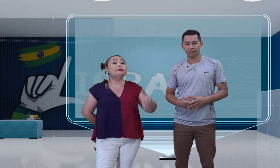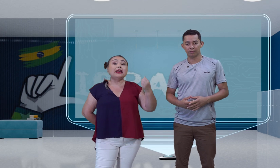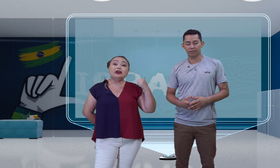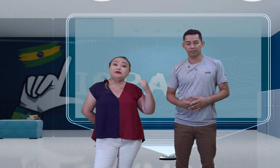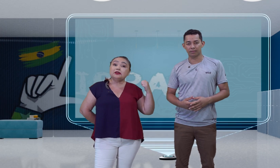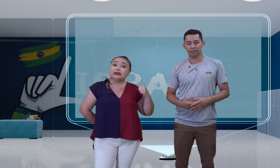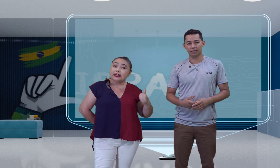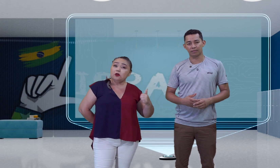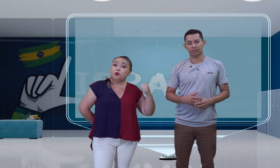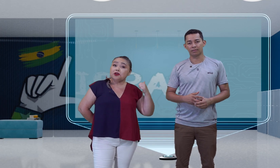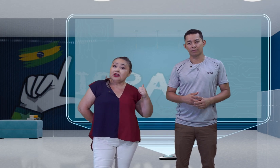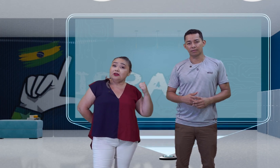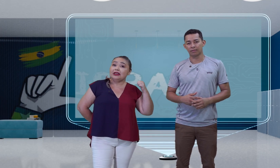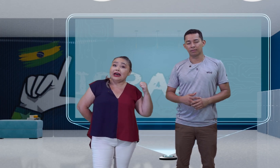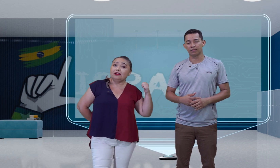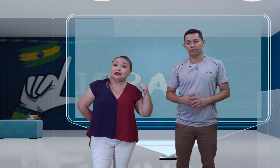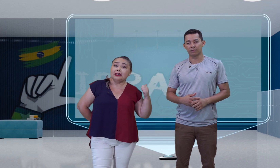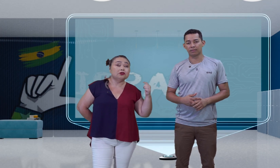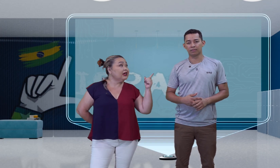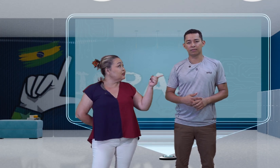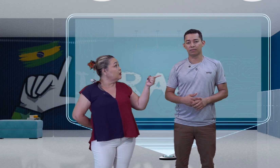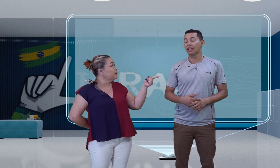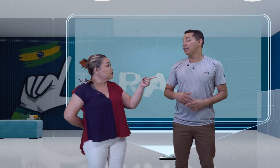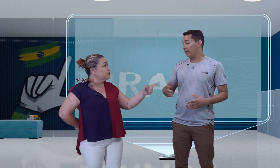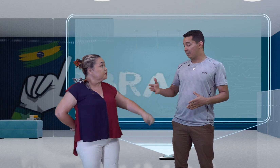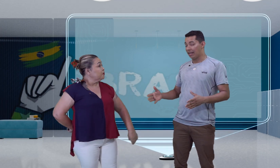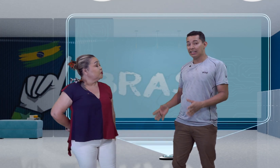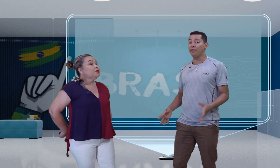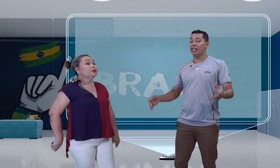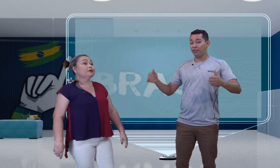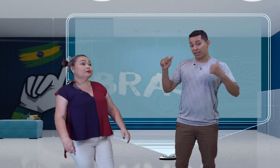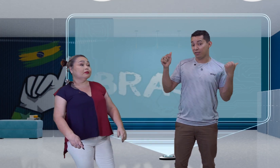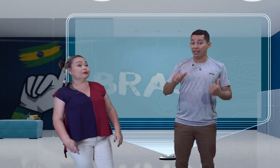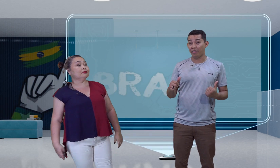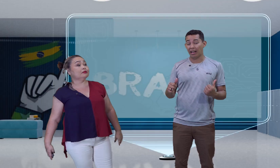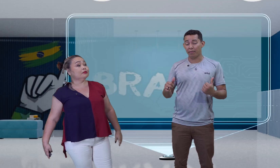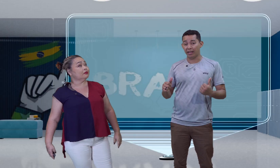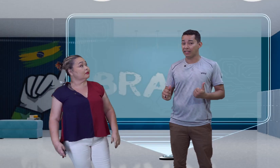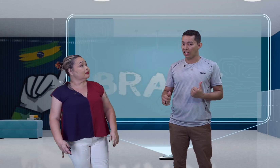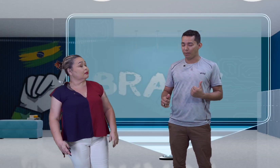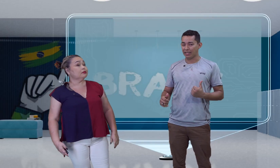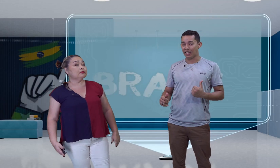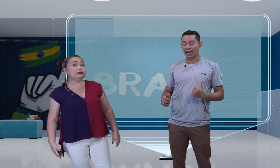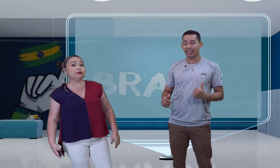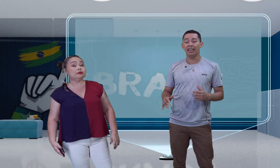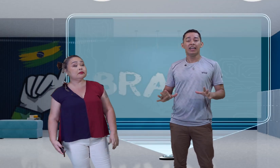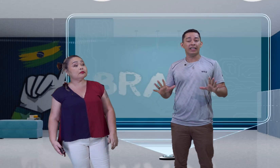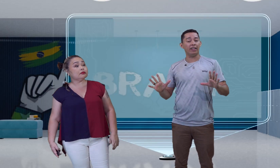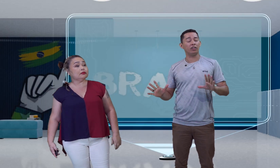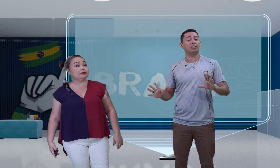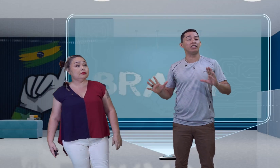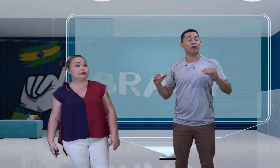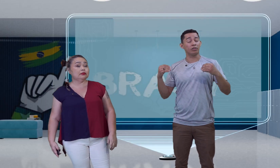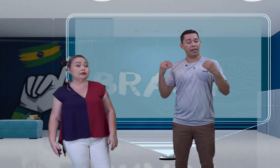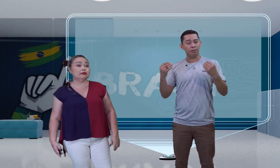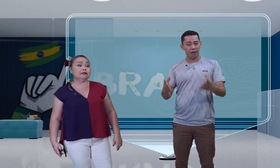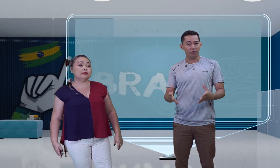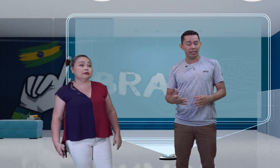para reforçar um pouquinho da aula anterior, não é isso não, professor? Exatamente. Fizemos um nivelamento na aula passada, né? E aí nós trouxemos para vocês